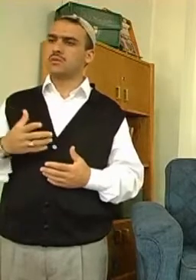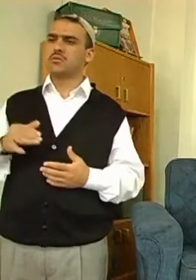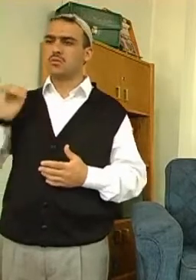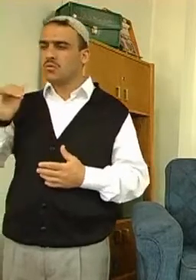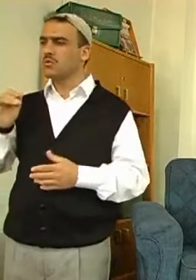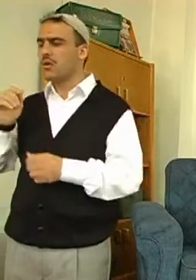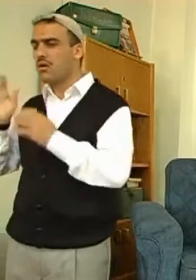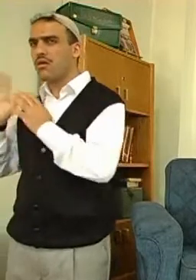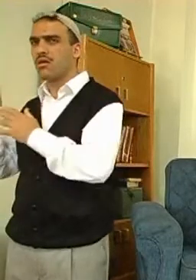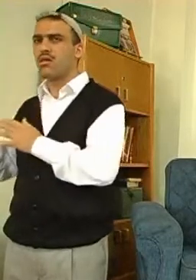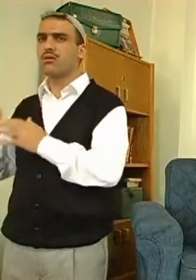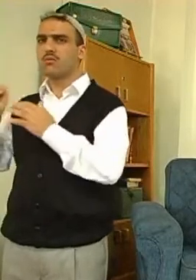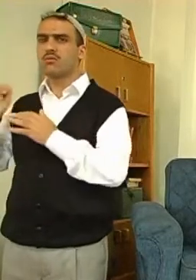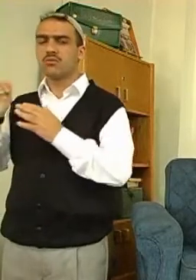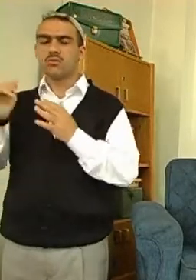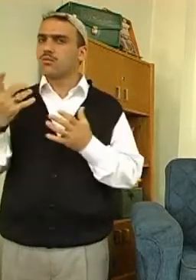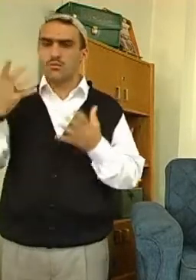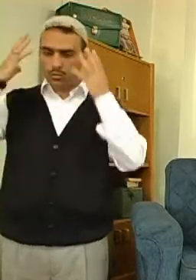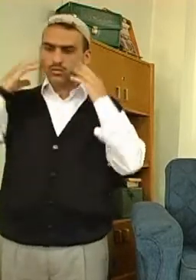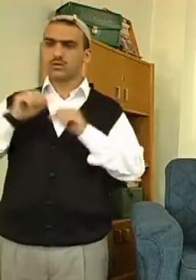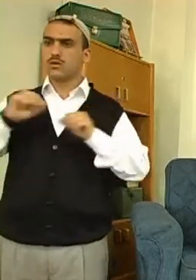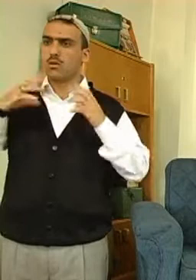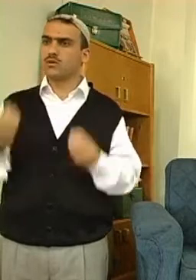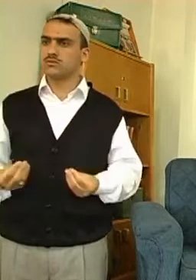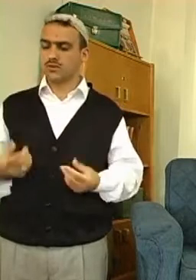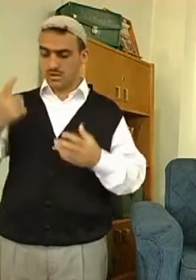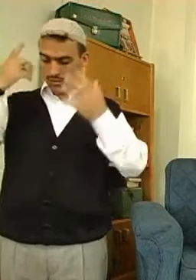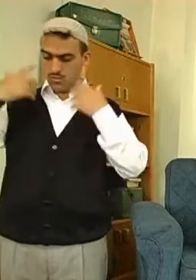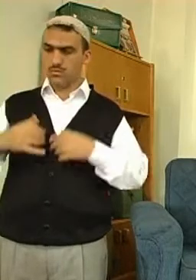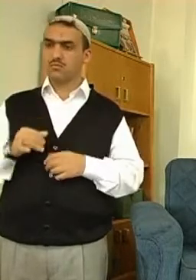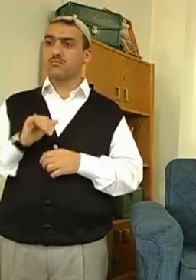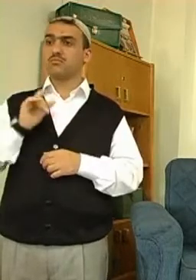büyük. Yani elhamdülillah. Evet.